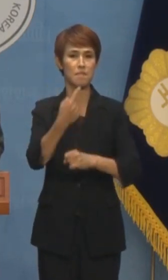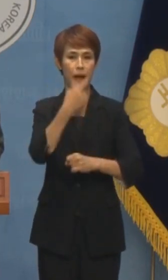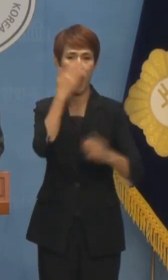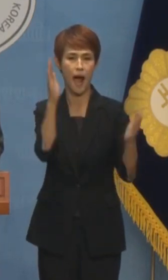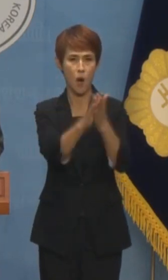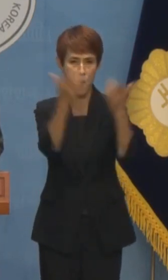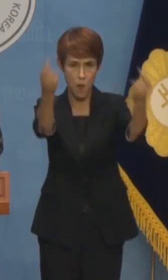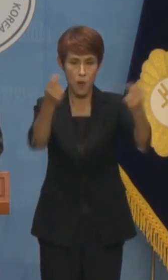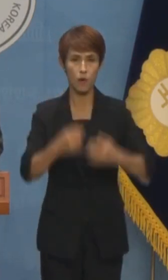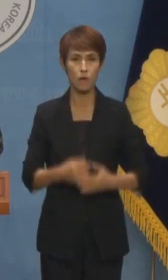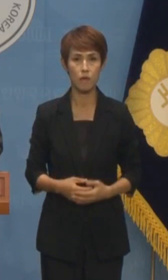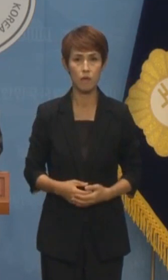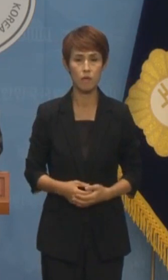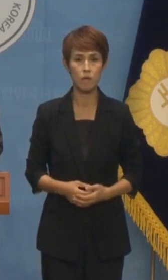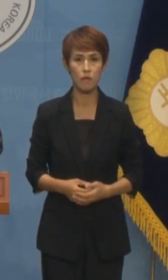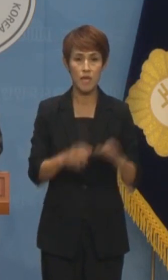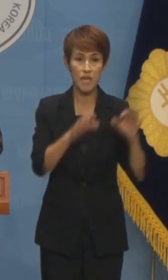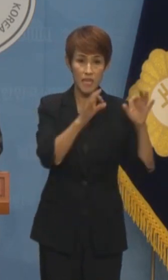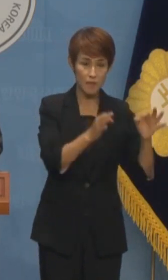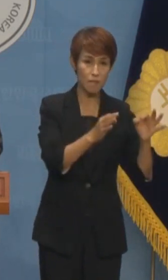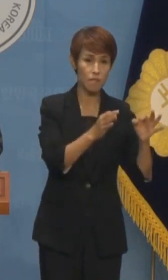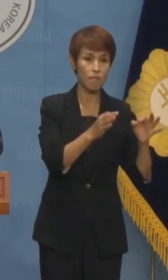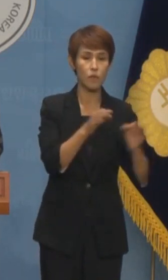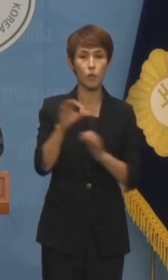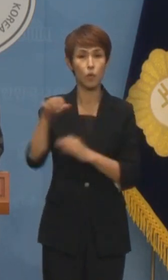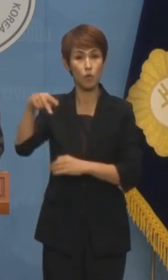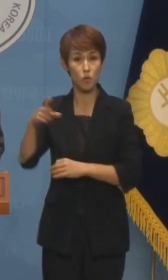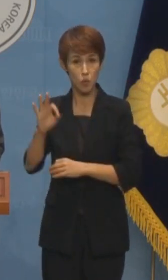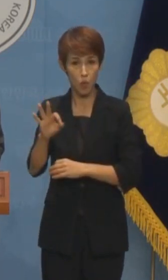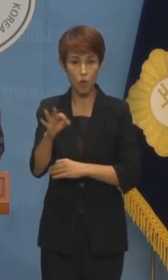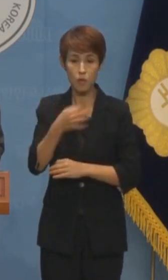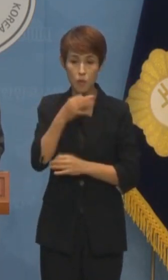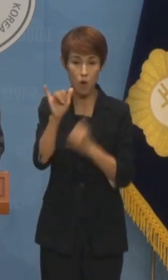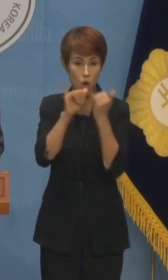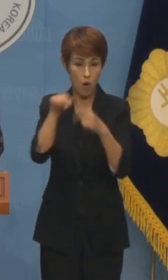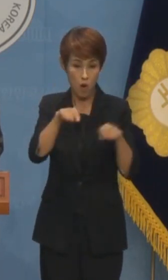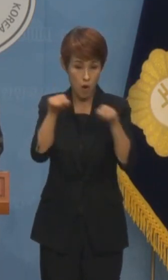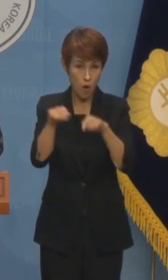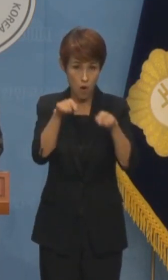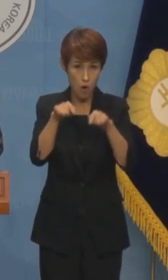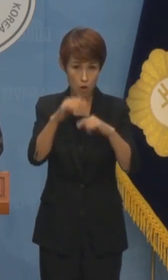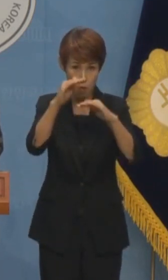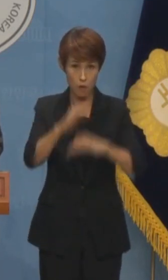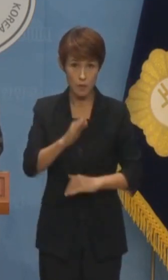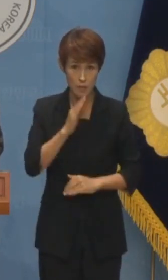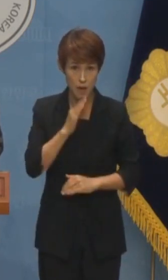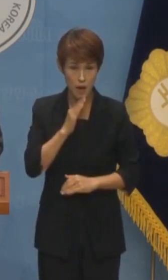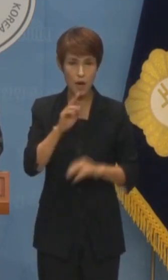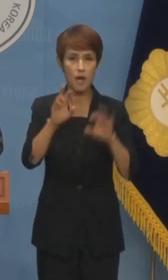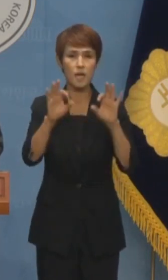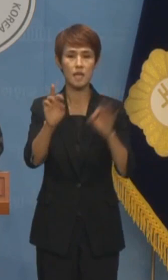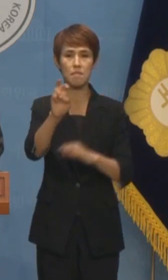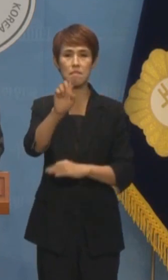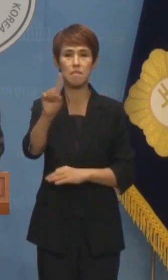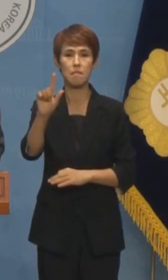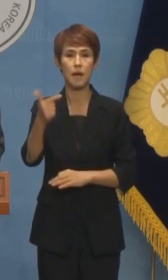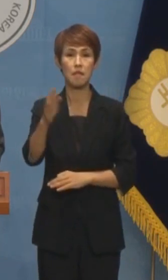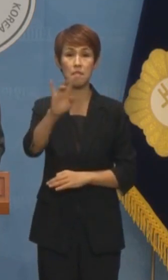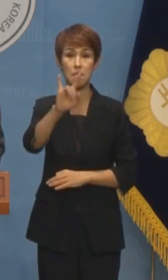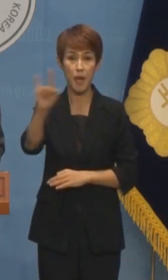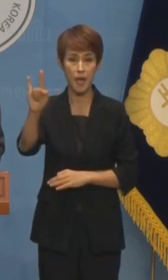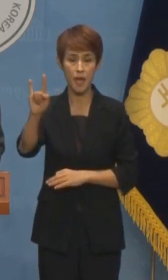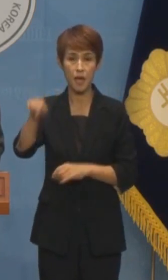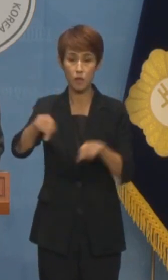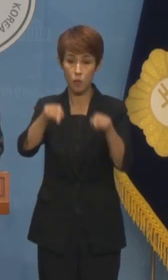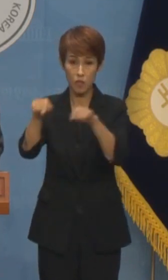공범입니다. 그리고 김규현, 송호종 녹취록이 맞다면 이것은 김만배 신앙림